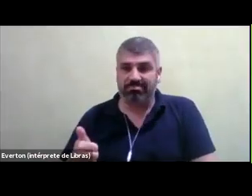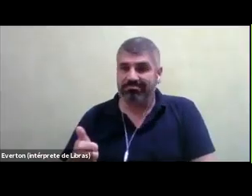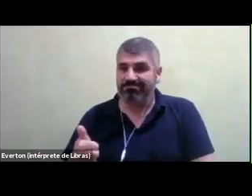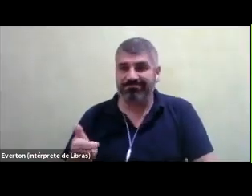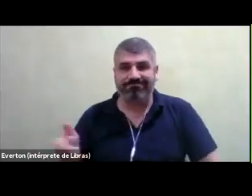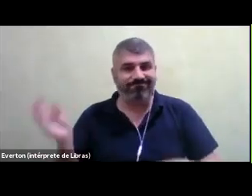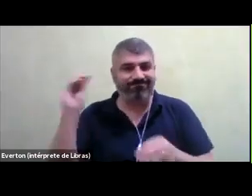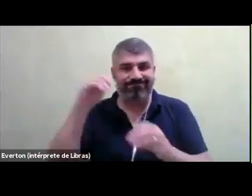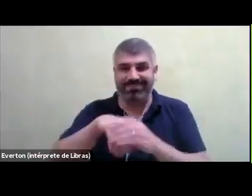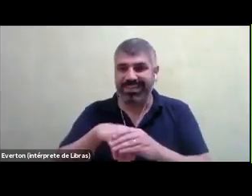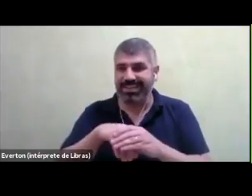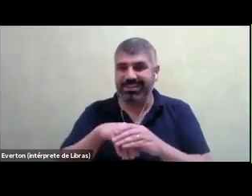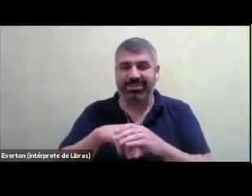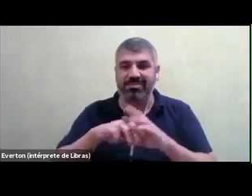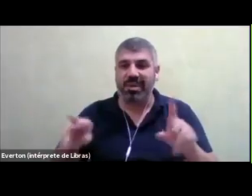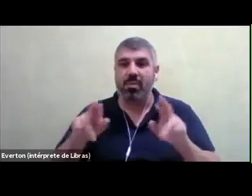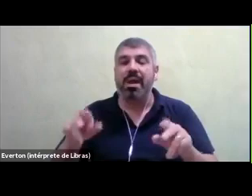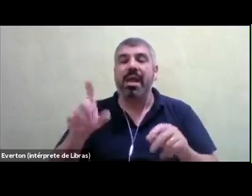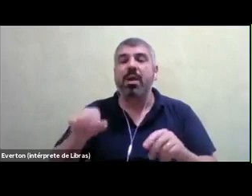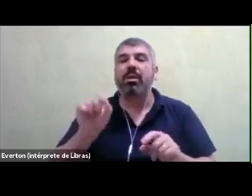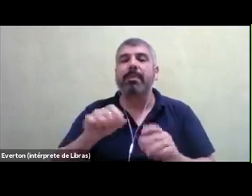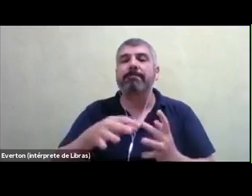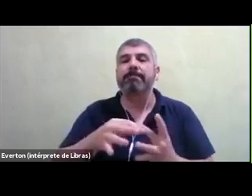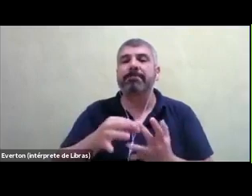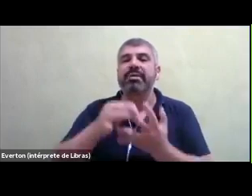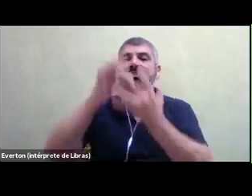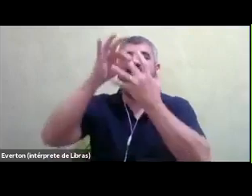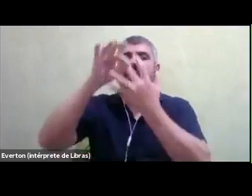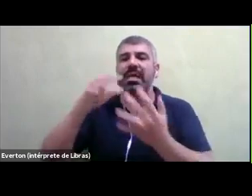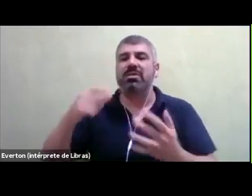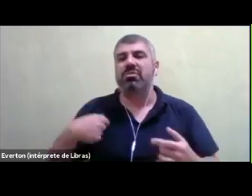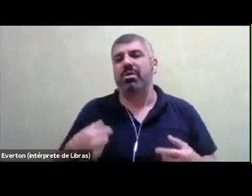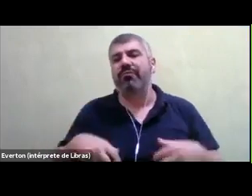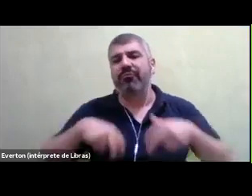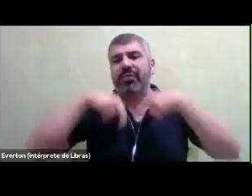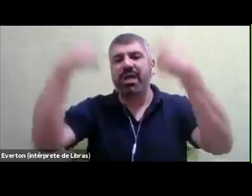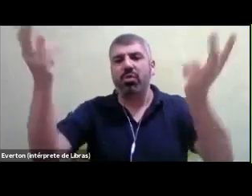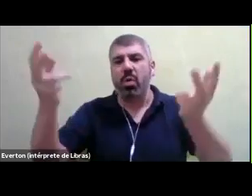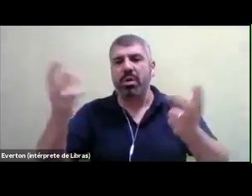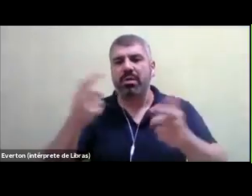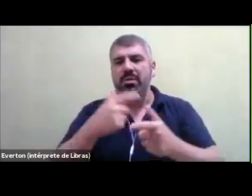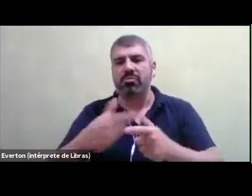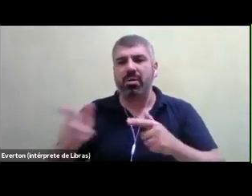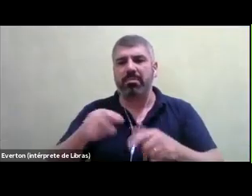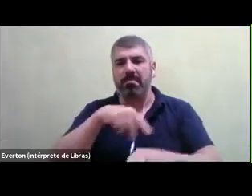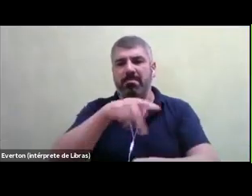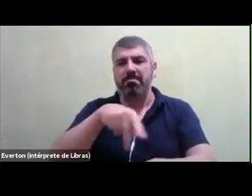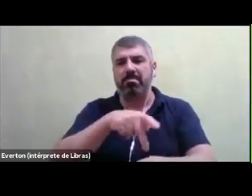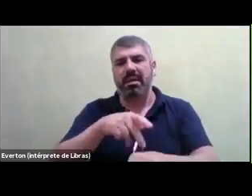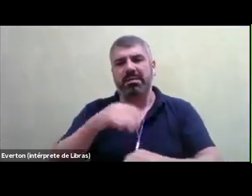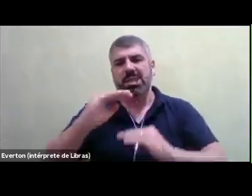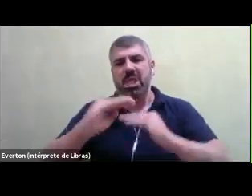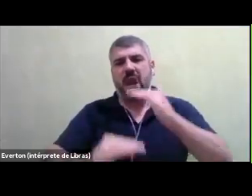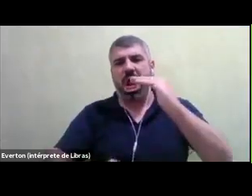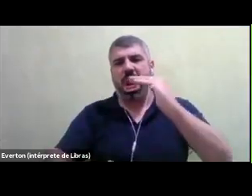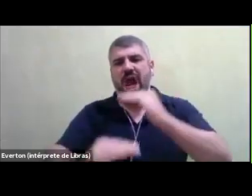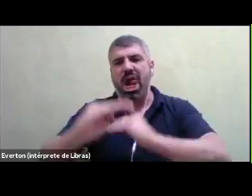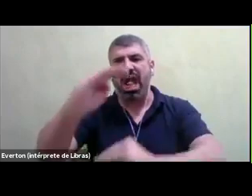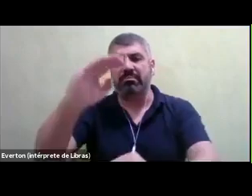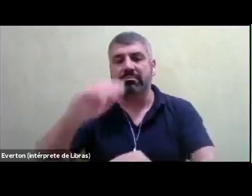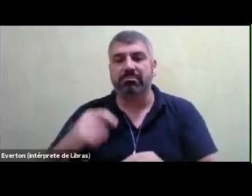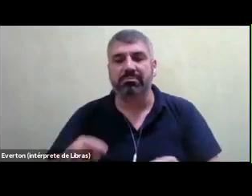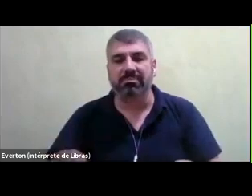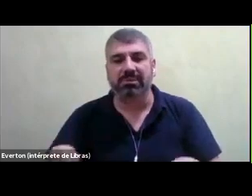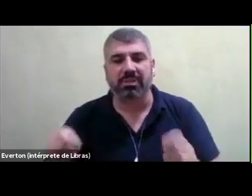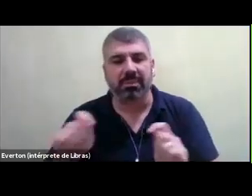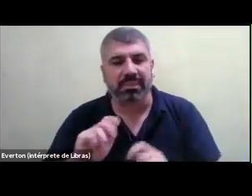É mais um privilégio que me envergonha de alguma forma, né? Nesse país que é tão desigual. Não nos dá força, muito